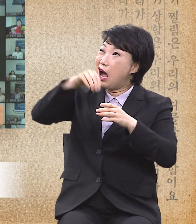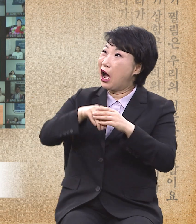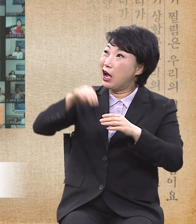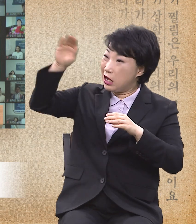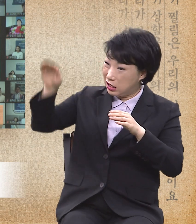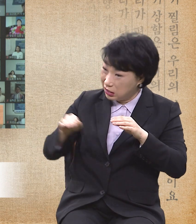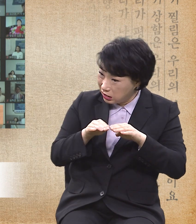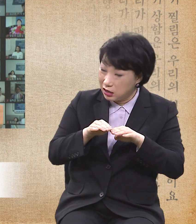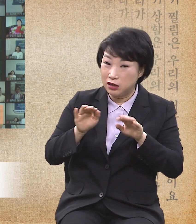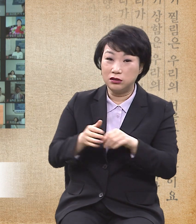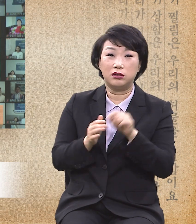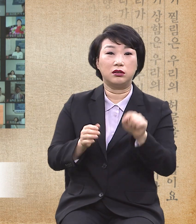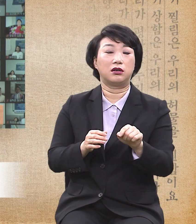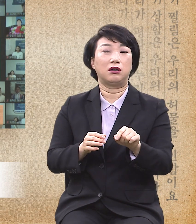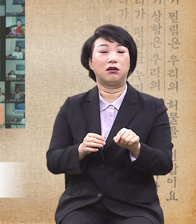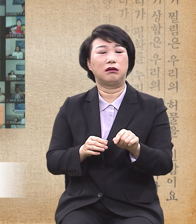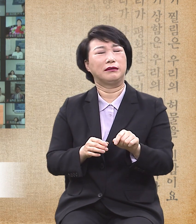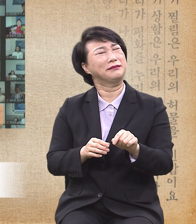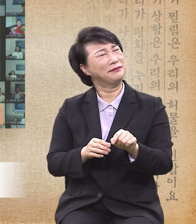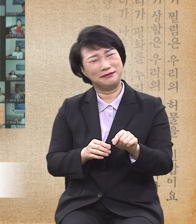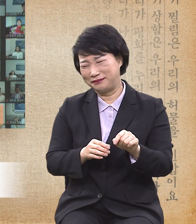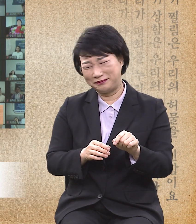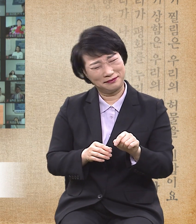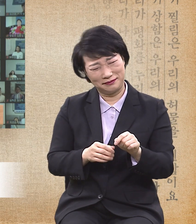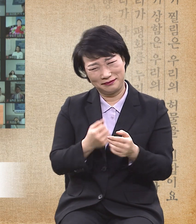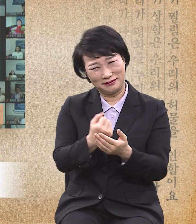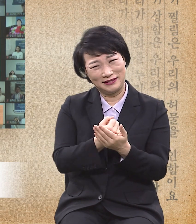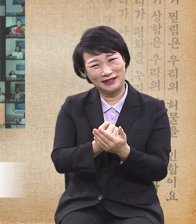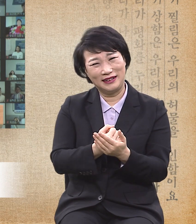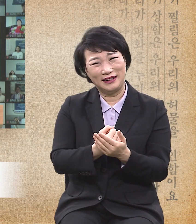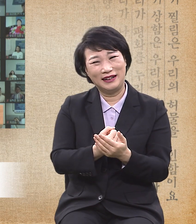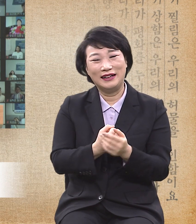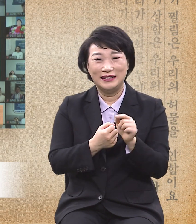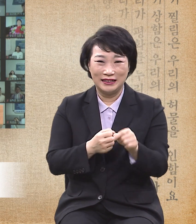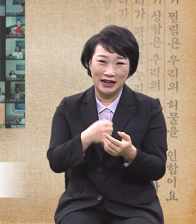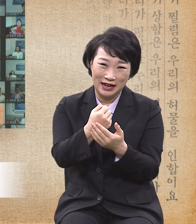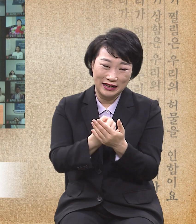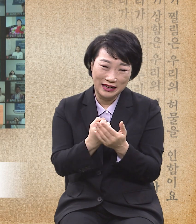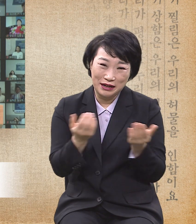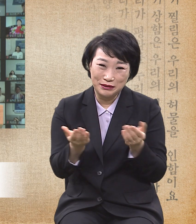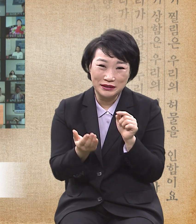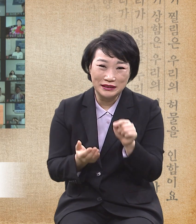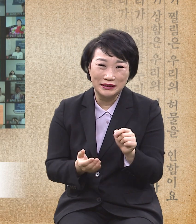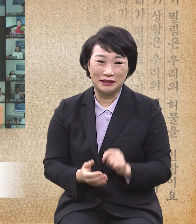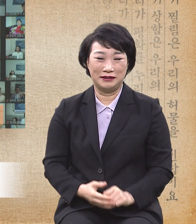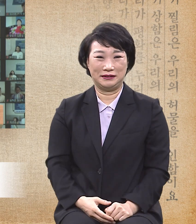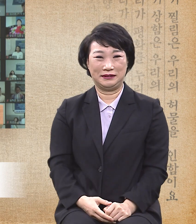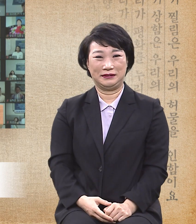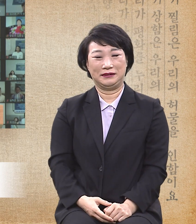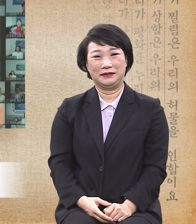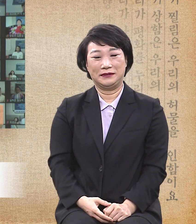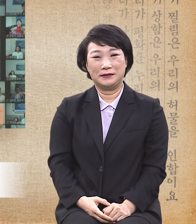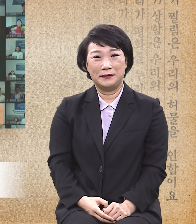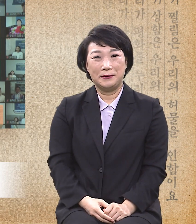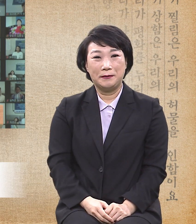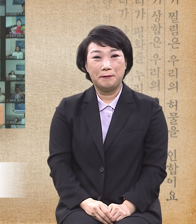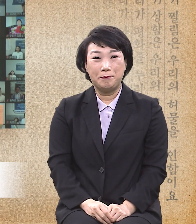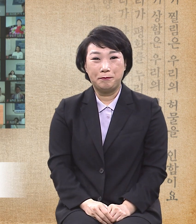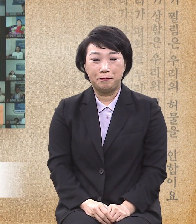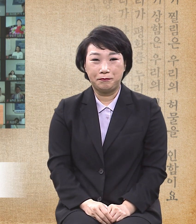집어넣는 아주 초라하고 아주 적은 것들